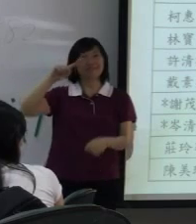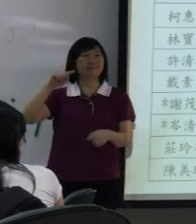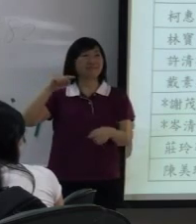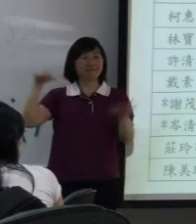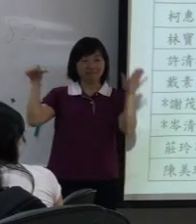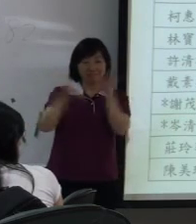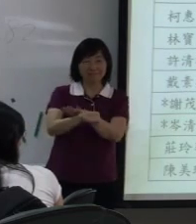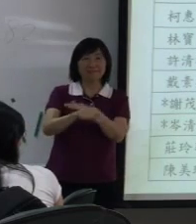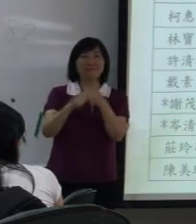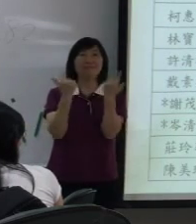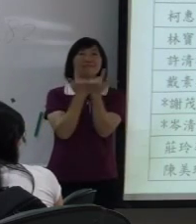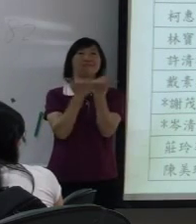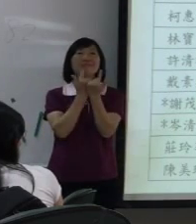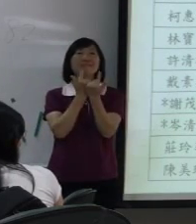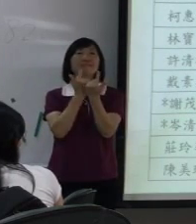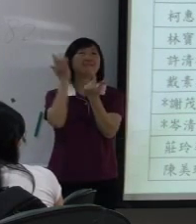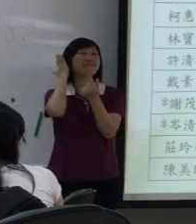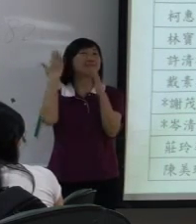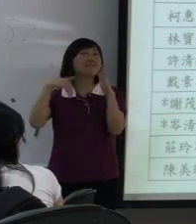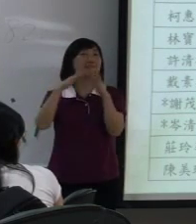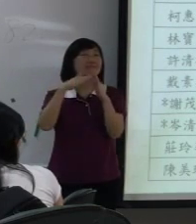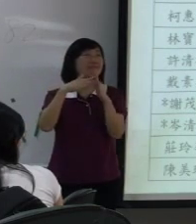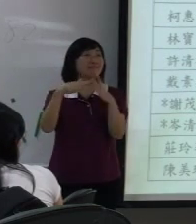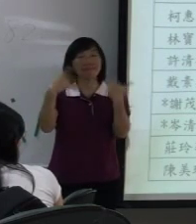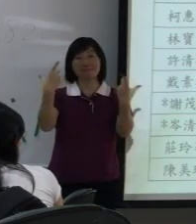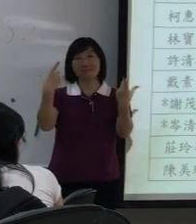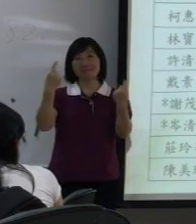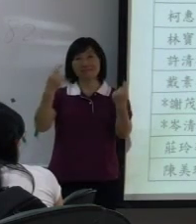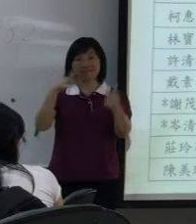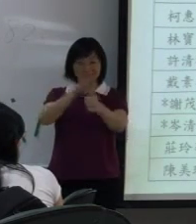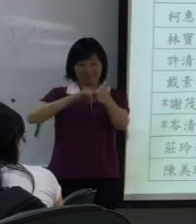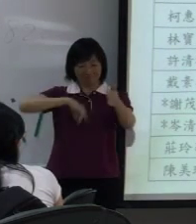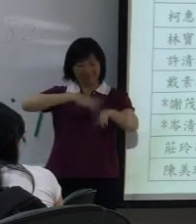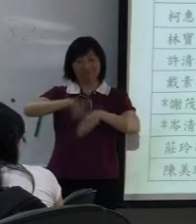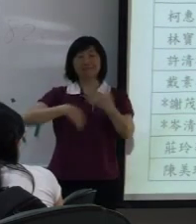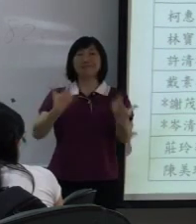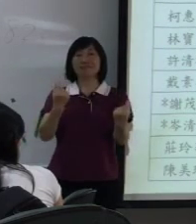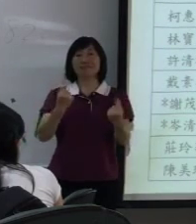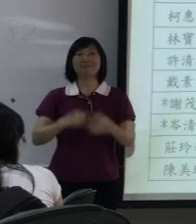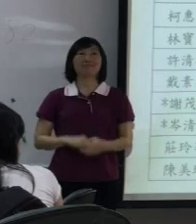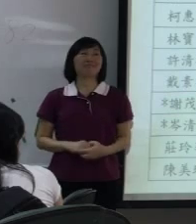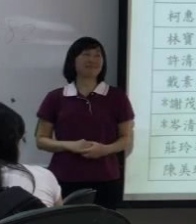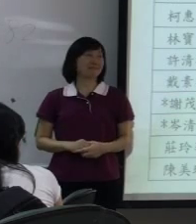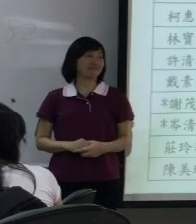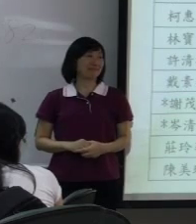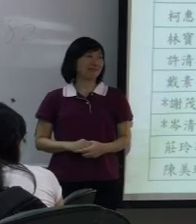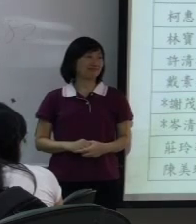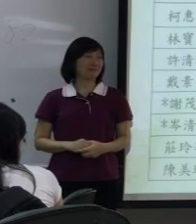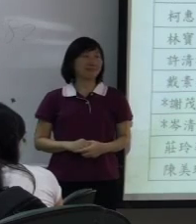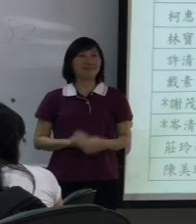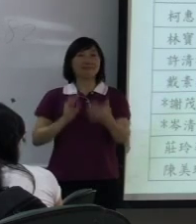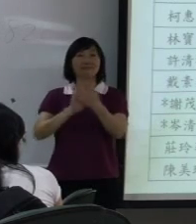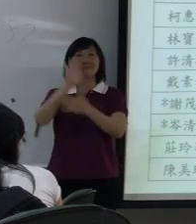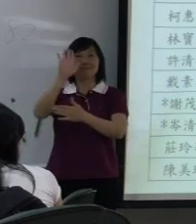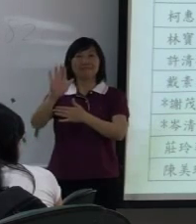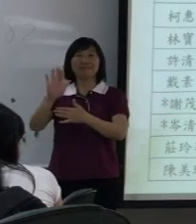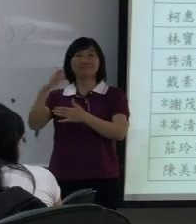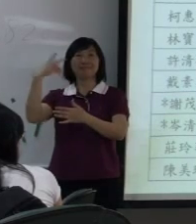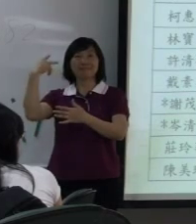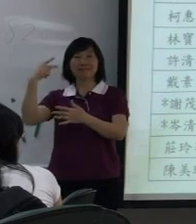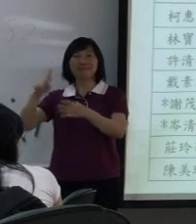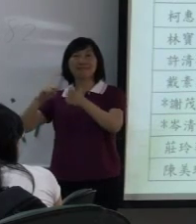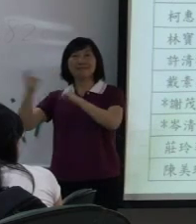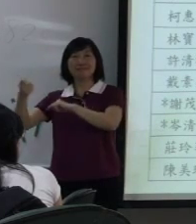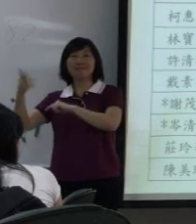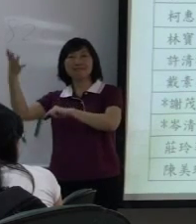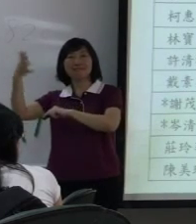当初进台北盲雅学校，也是学自然手语啊。然后跟那些老先